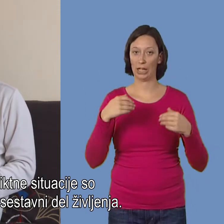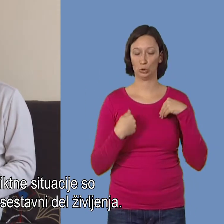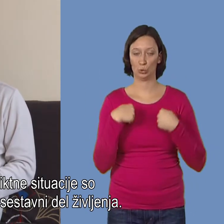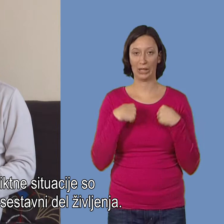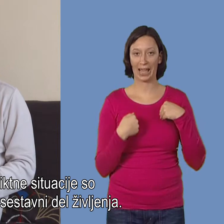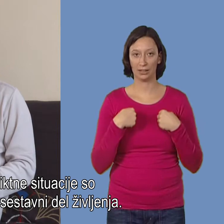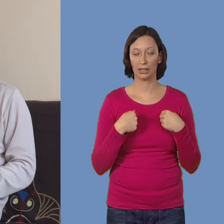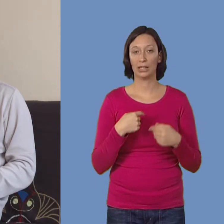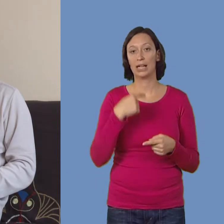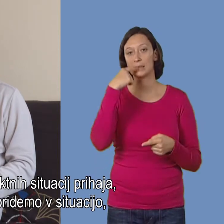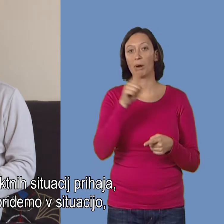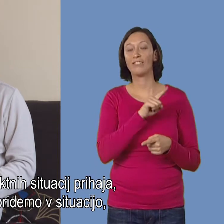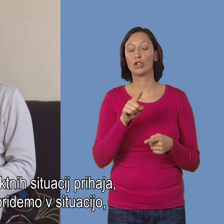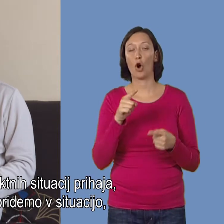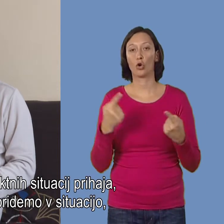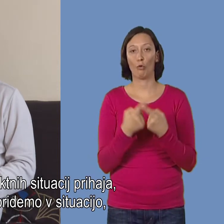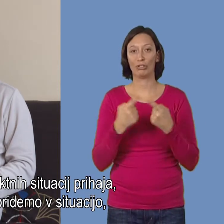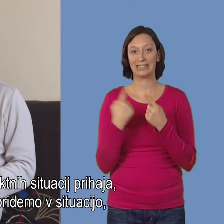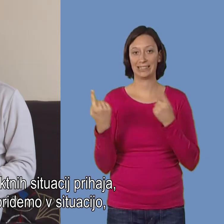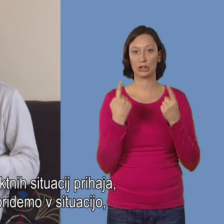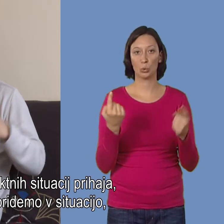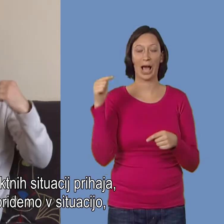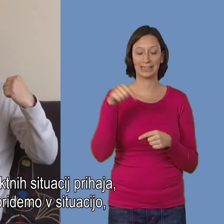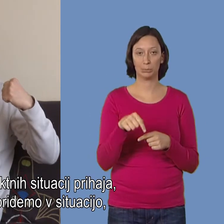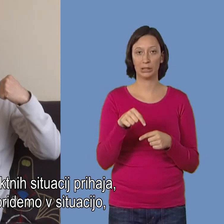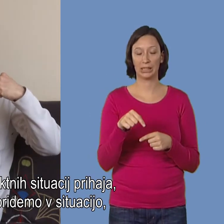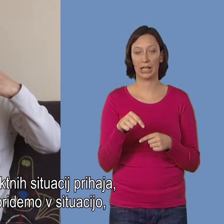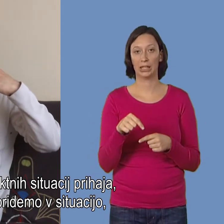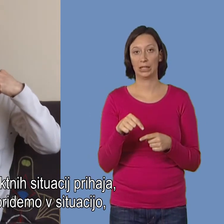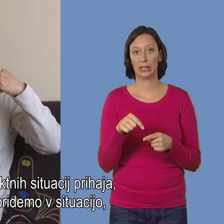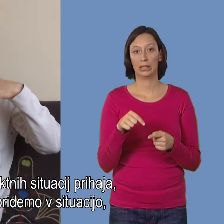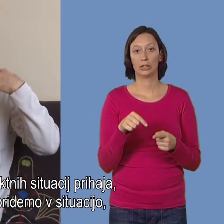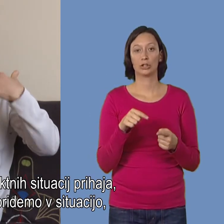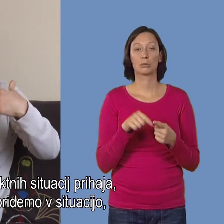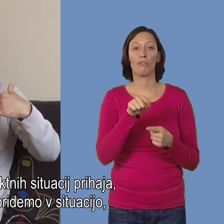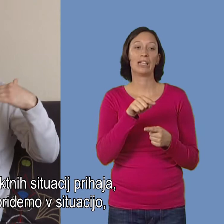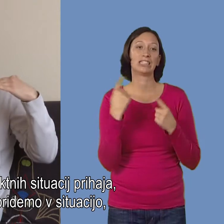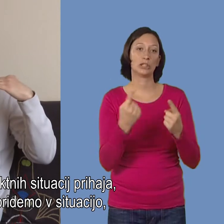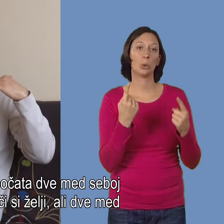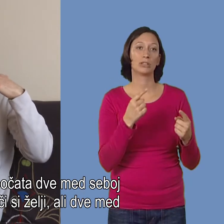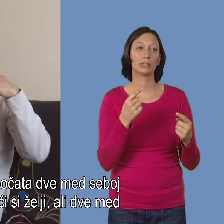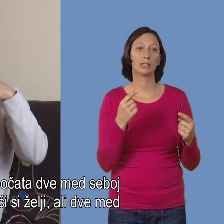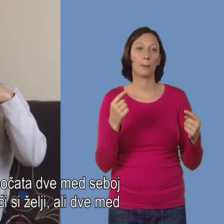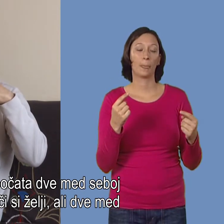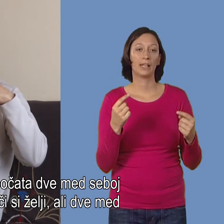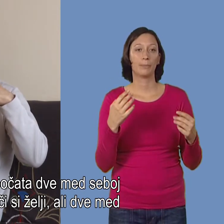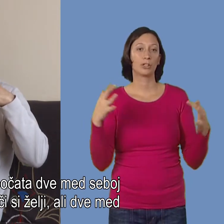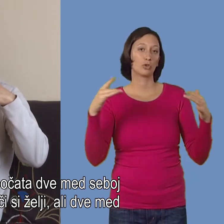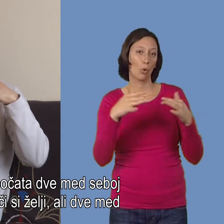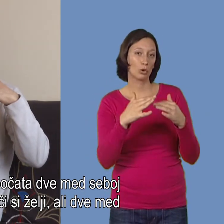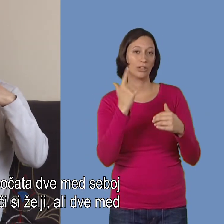življenja. Se pravi, do konfliktnih situacij prihaja, kadar pridemo v situacijo, ko se